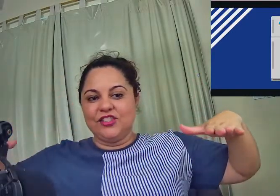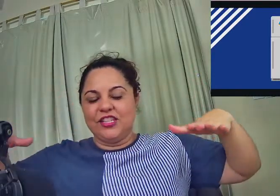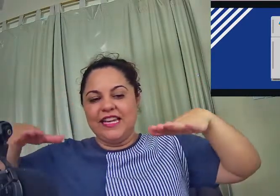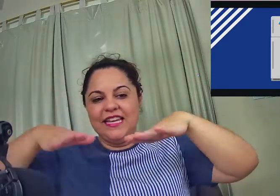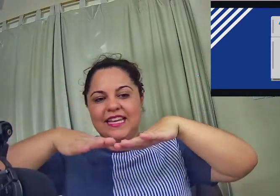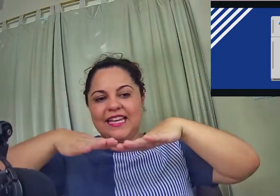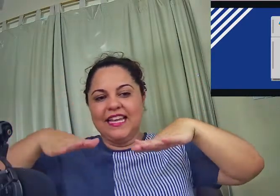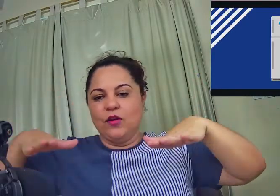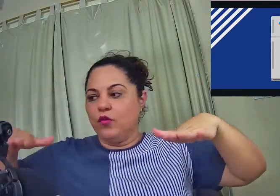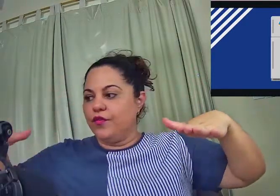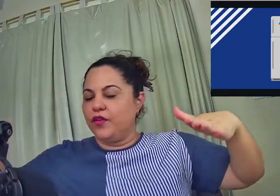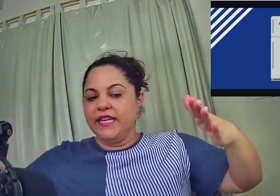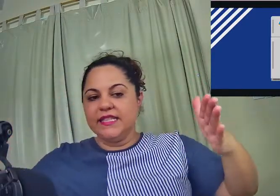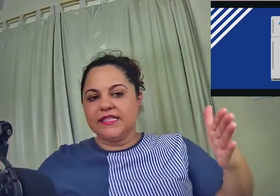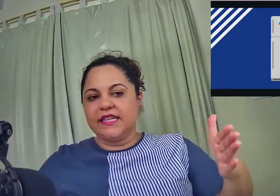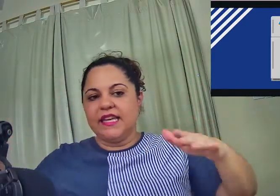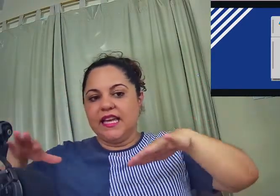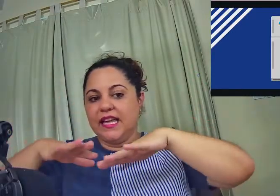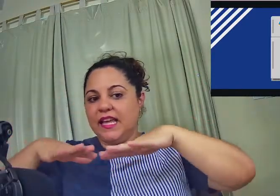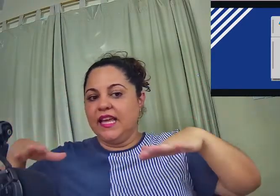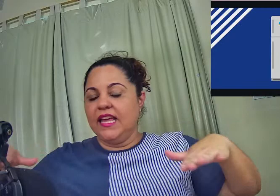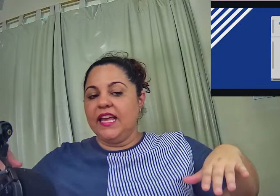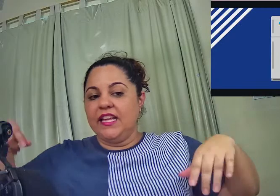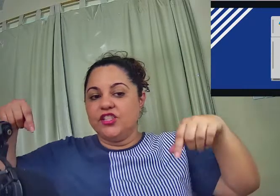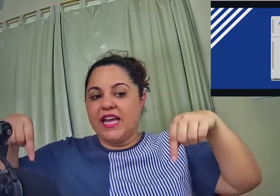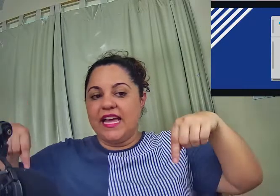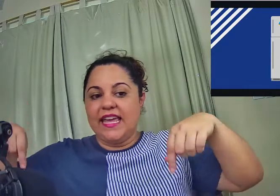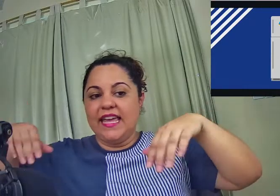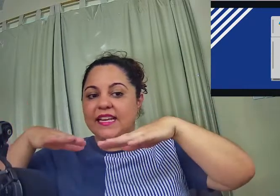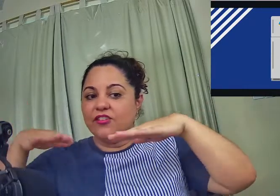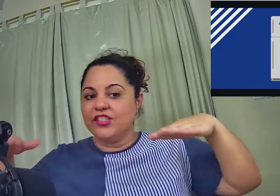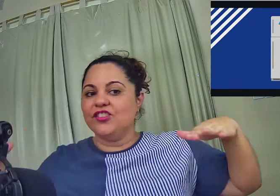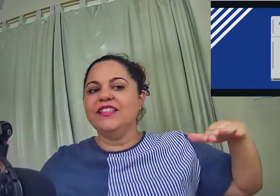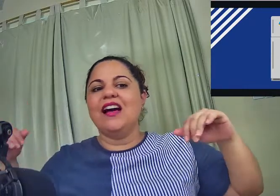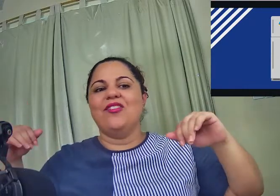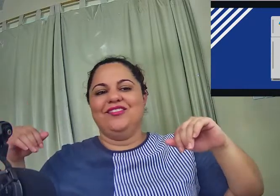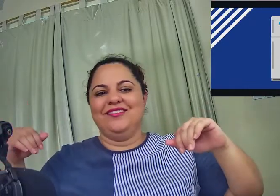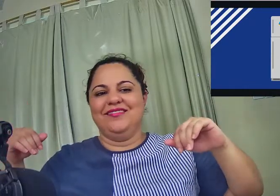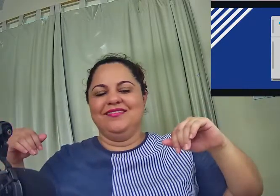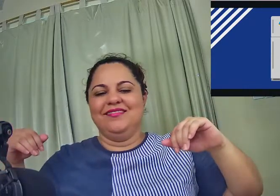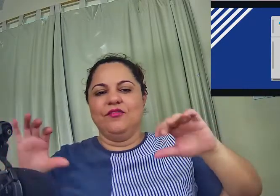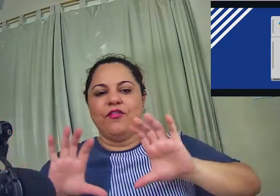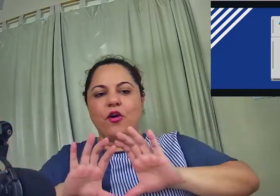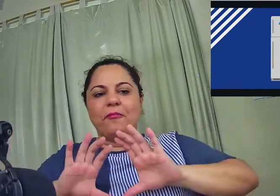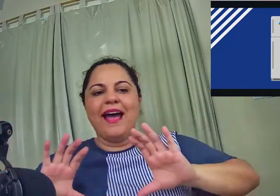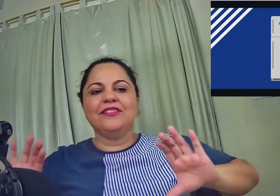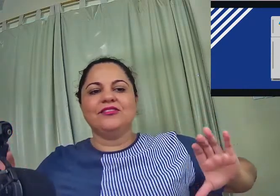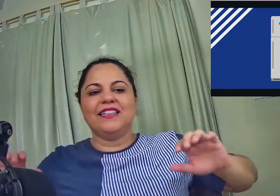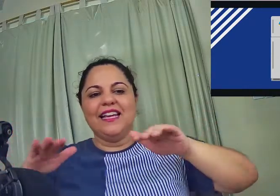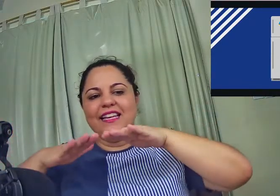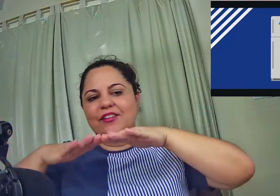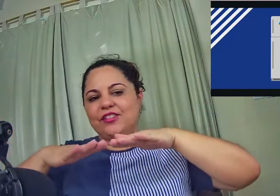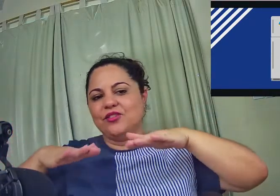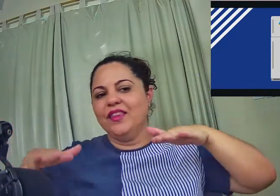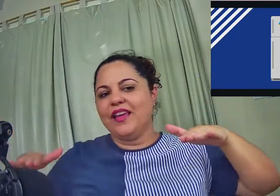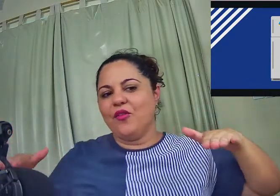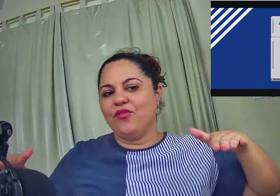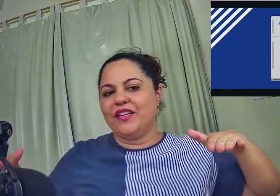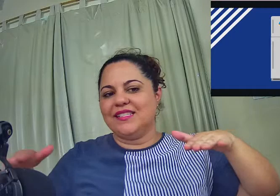né? O freezer, ele já é na horizontal. O formato dele é horizontal, freezer.